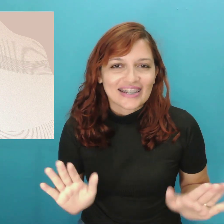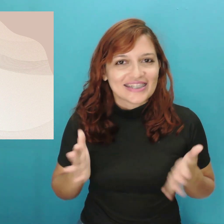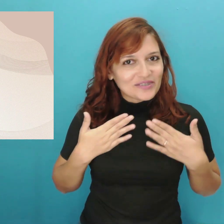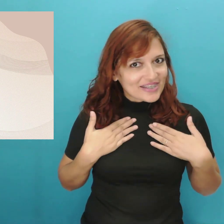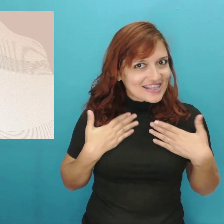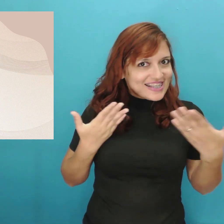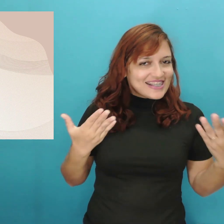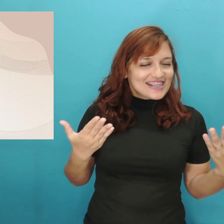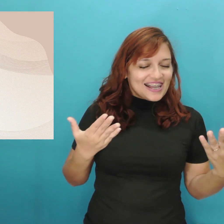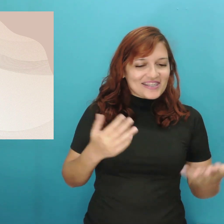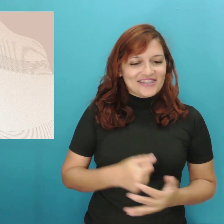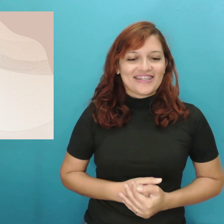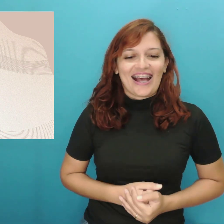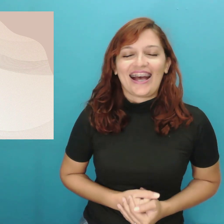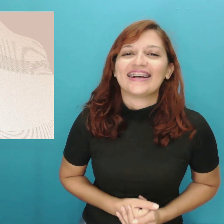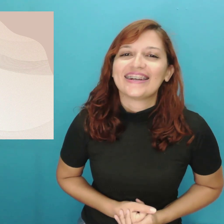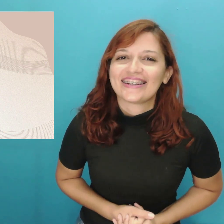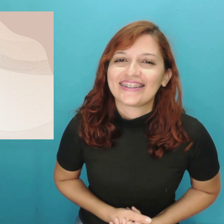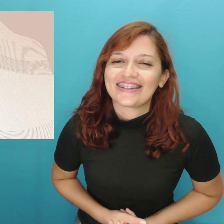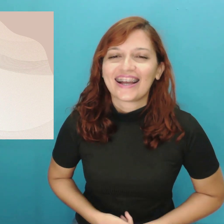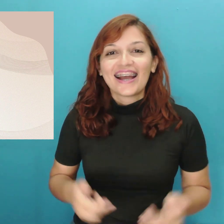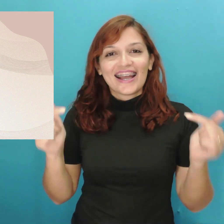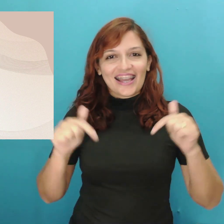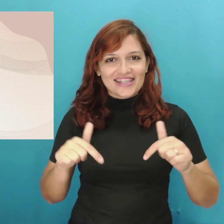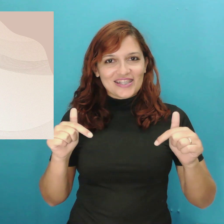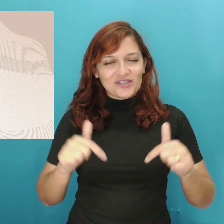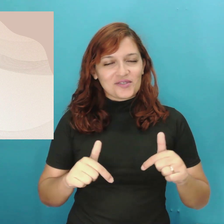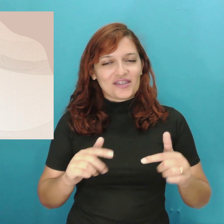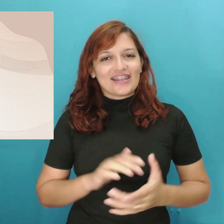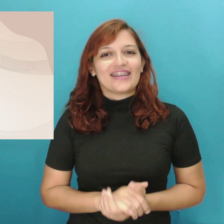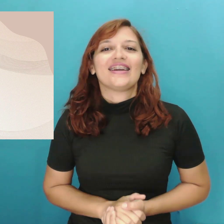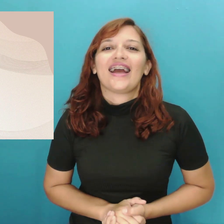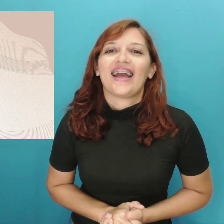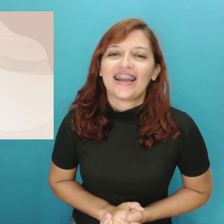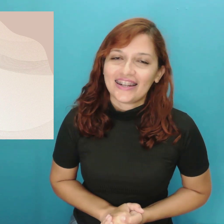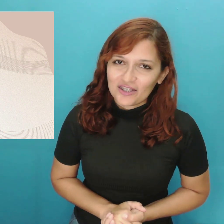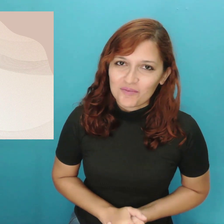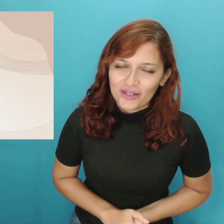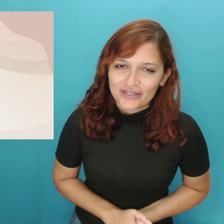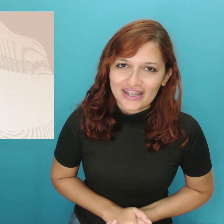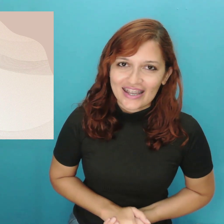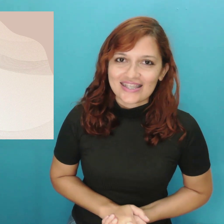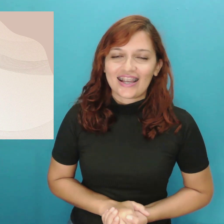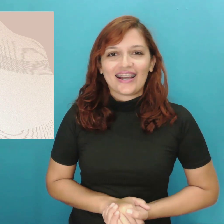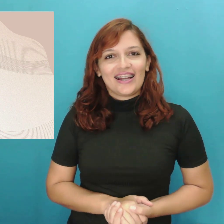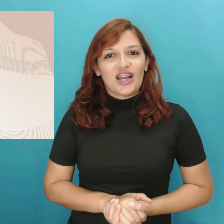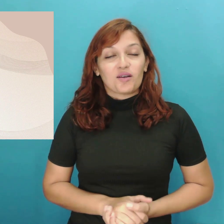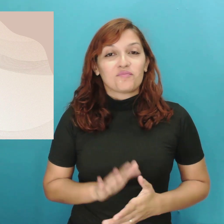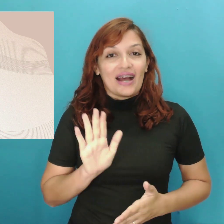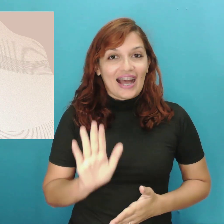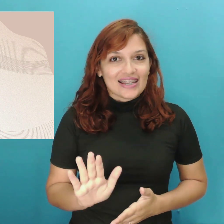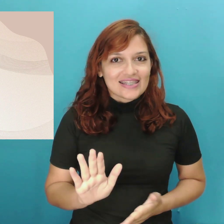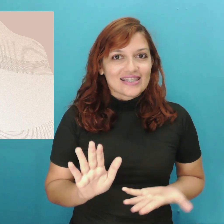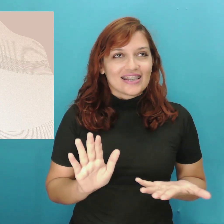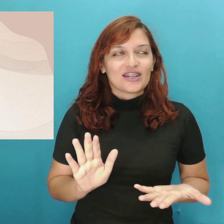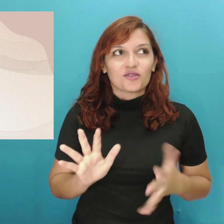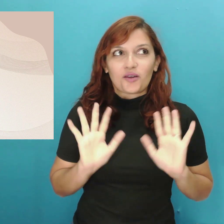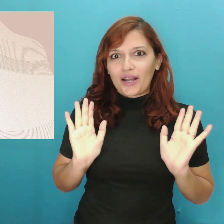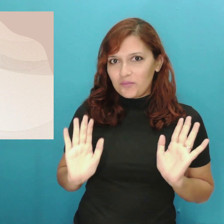Calma, não precisa se assustar. Esse curso aqui é em língua portuguesa, mas o que eu acabei